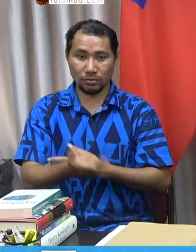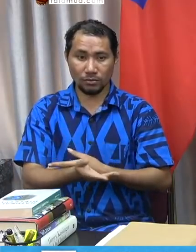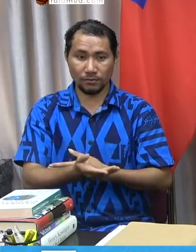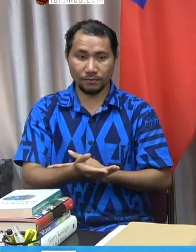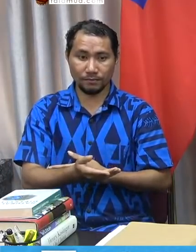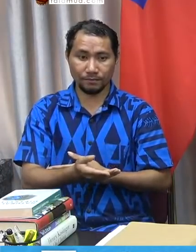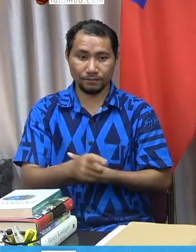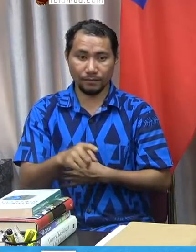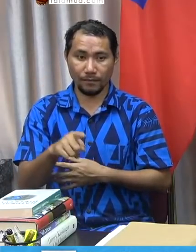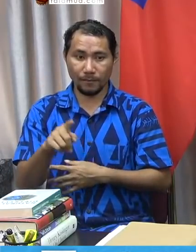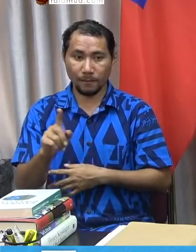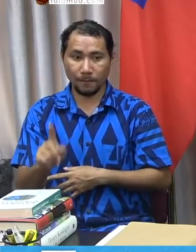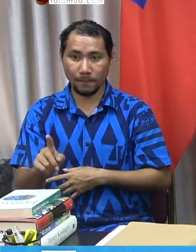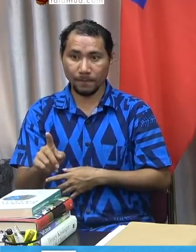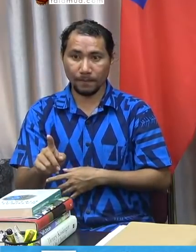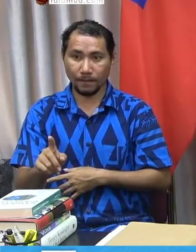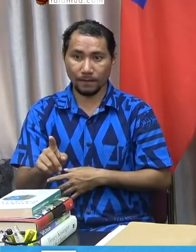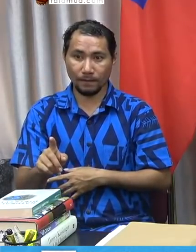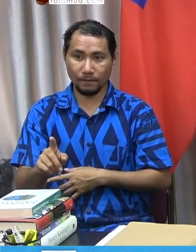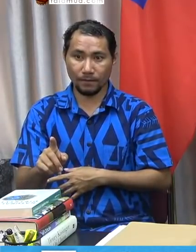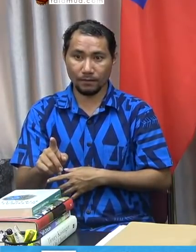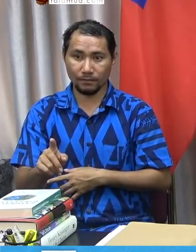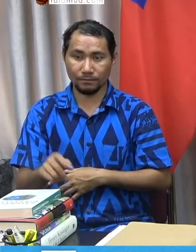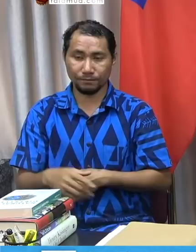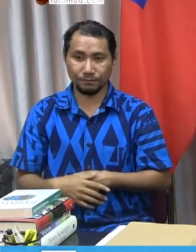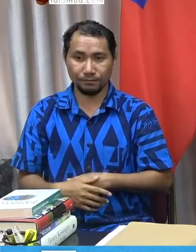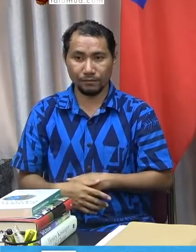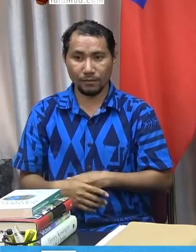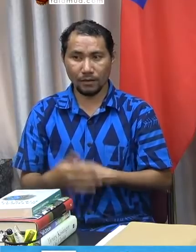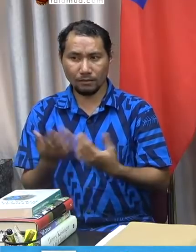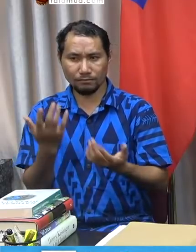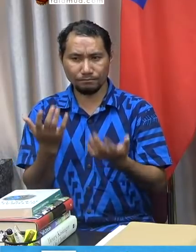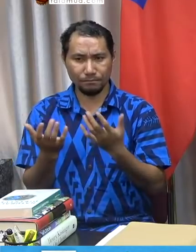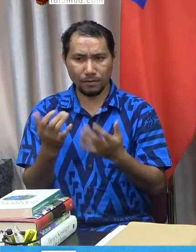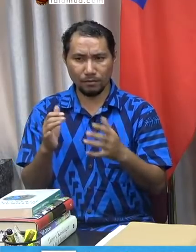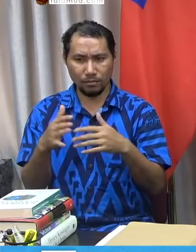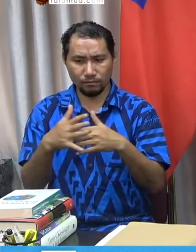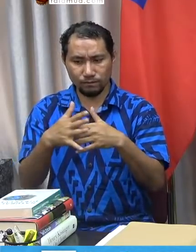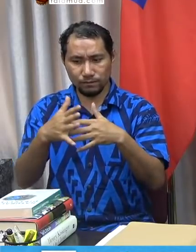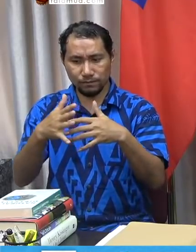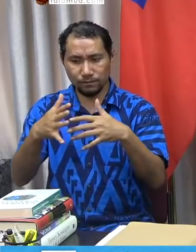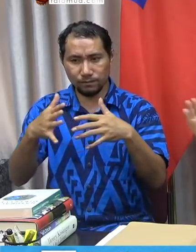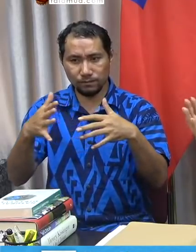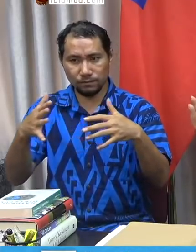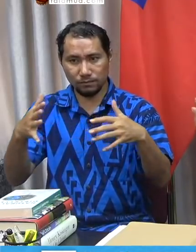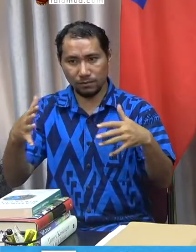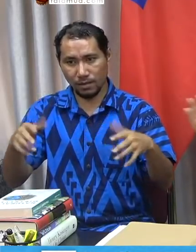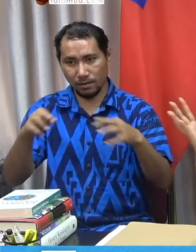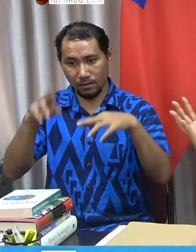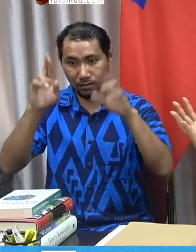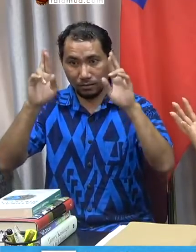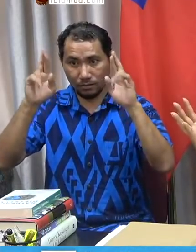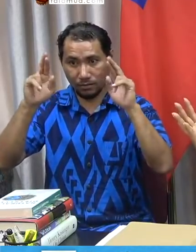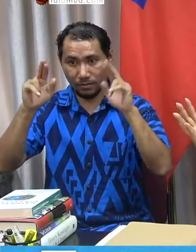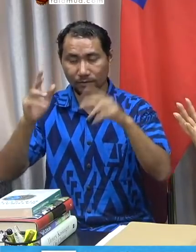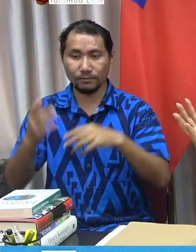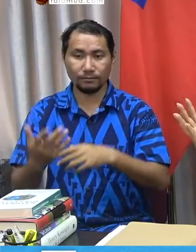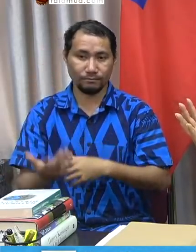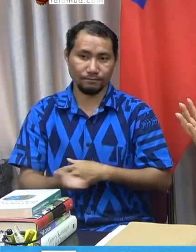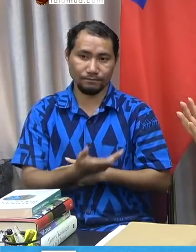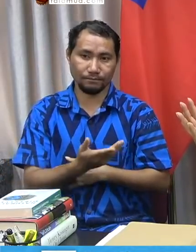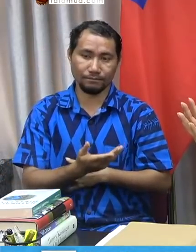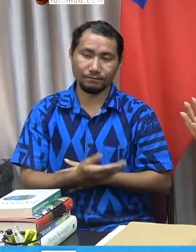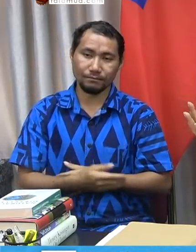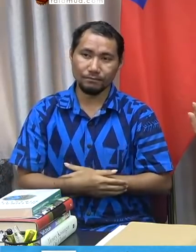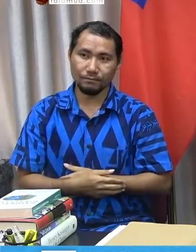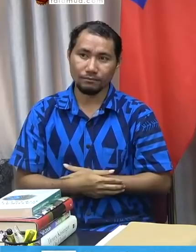o le o pe o tala tu ia le mata e pe falling mai e tau tele atu